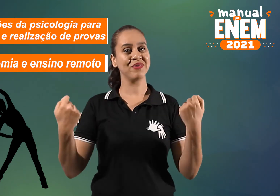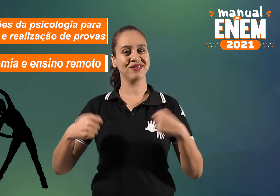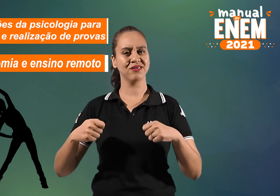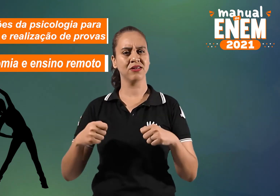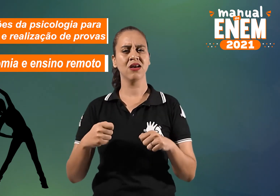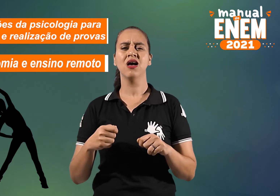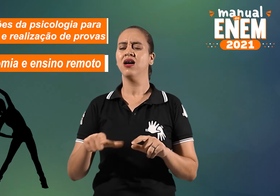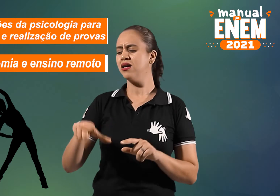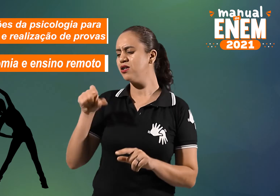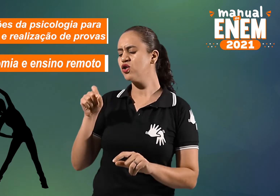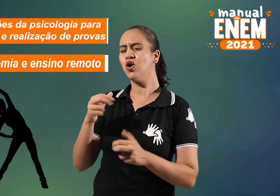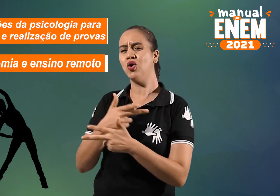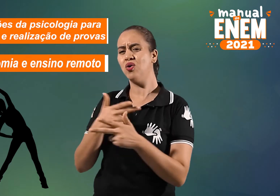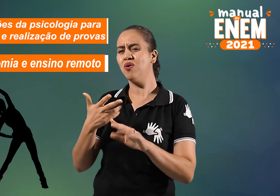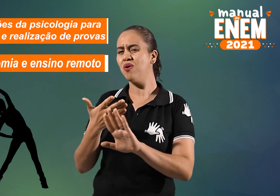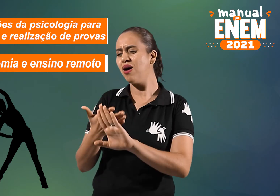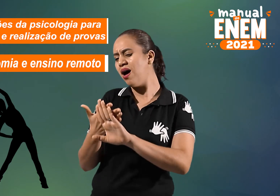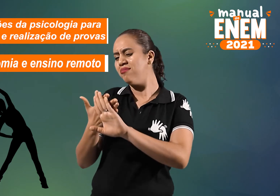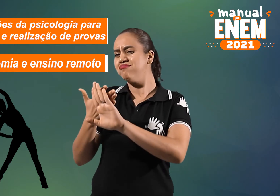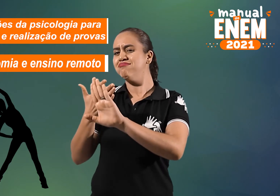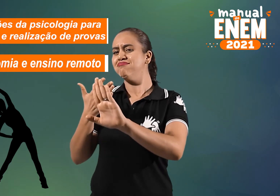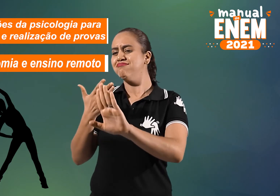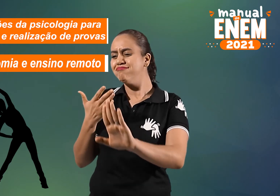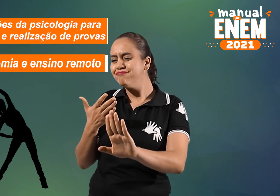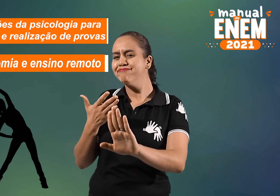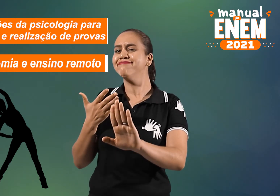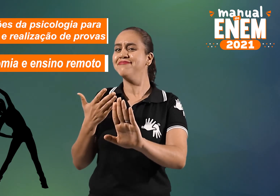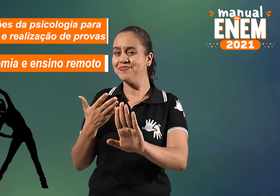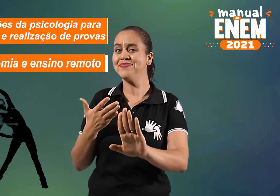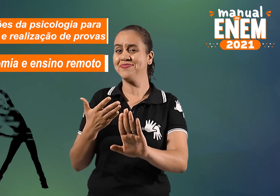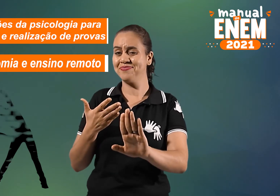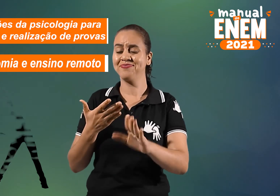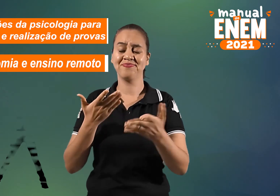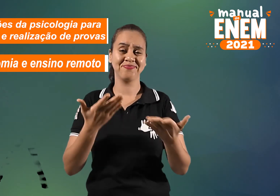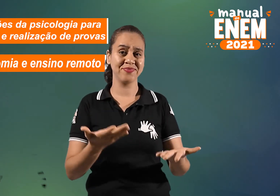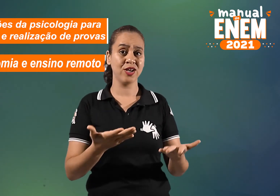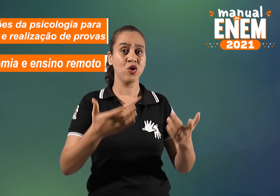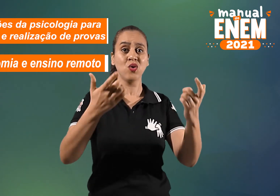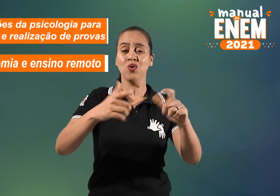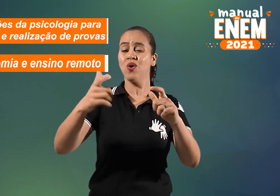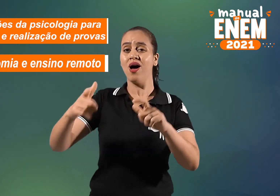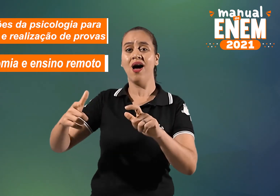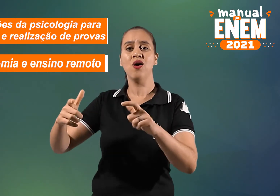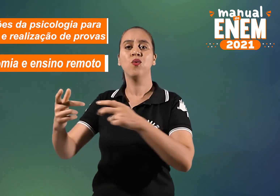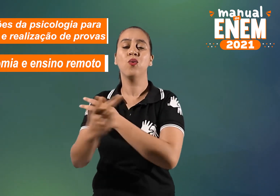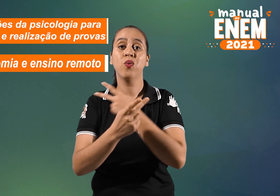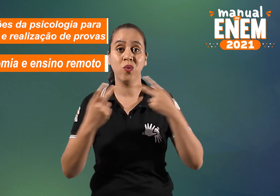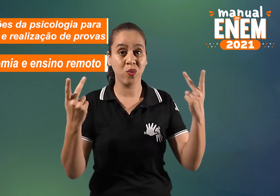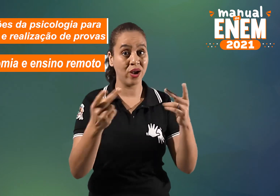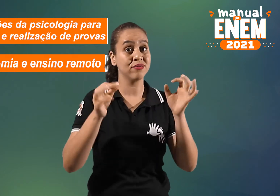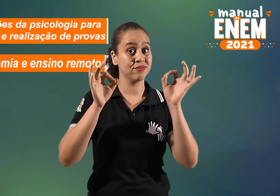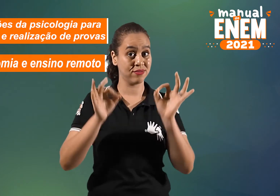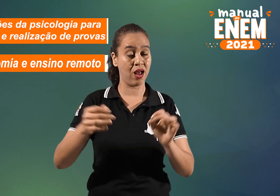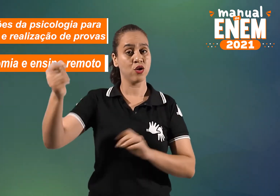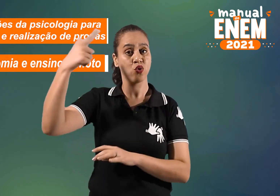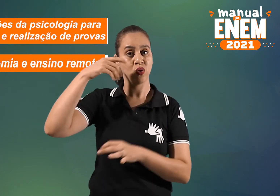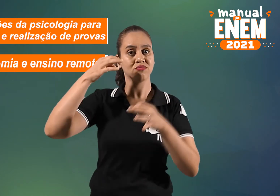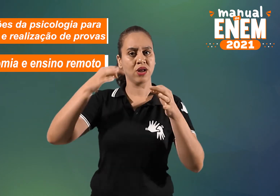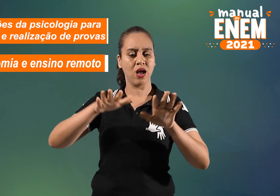preferência a um local reservado, longe de distrações e circulação de pessoas. Claro que com ventilação e iluminação adequada.